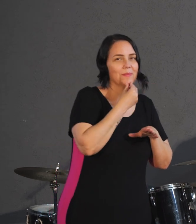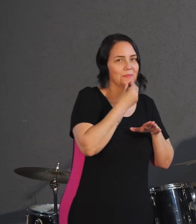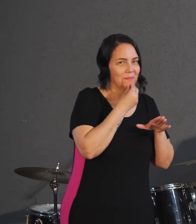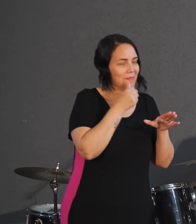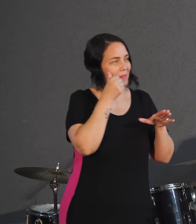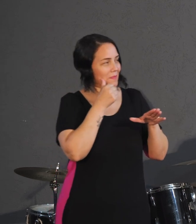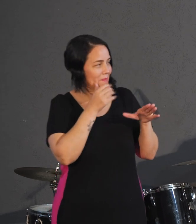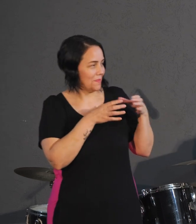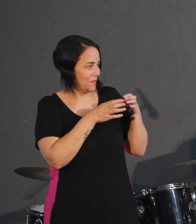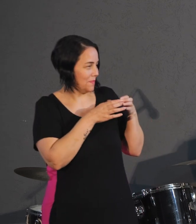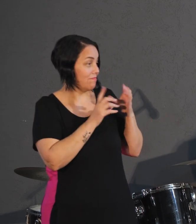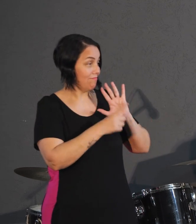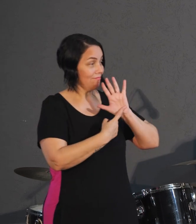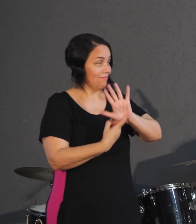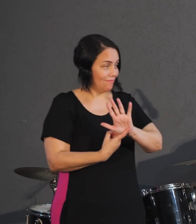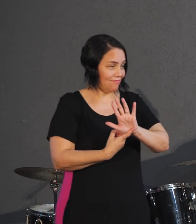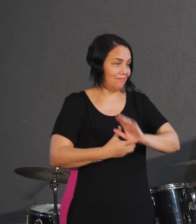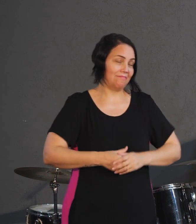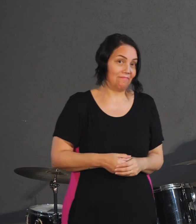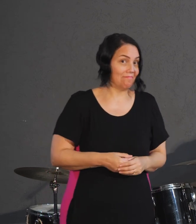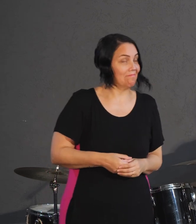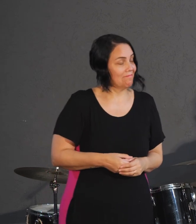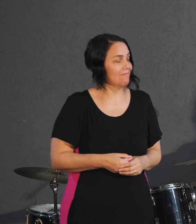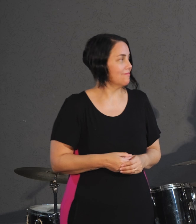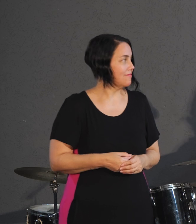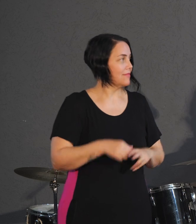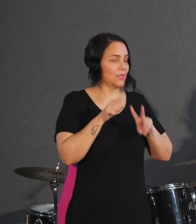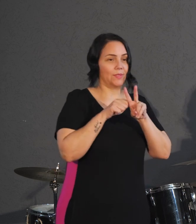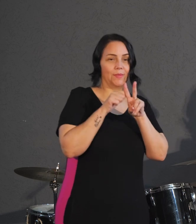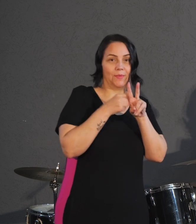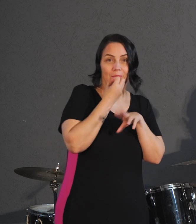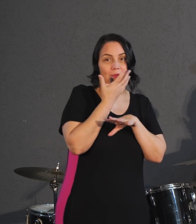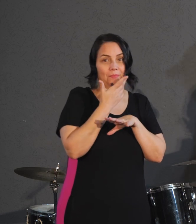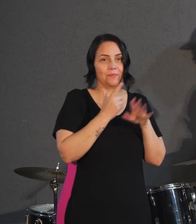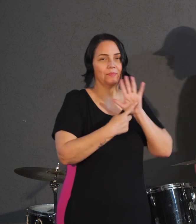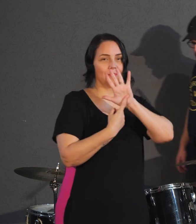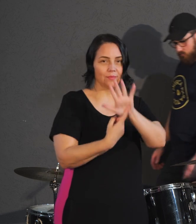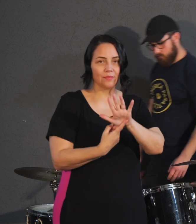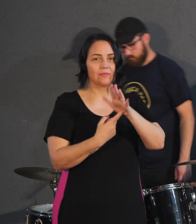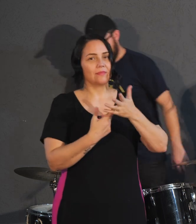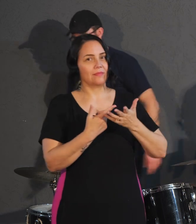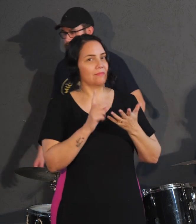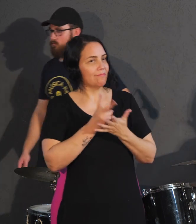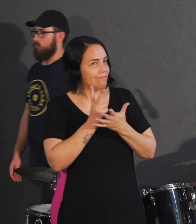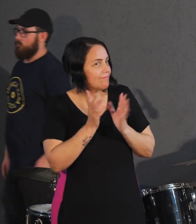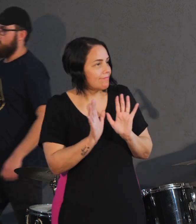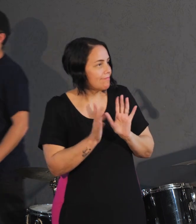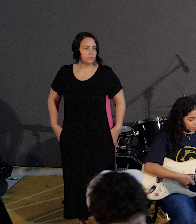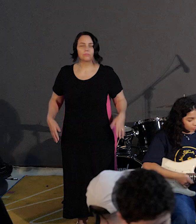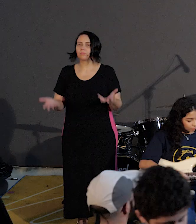está conseguindo apresentar repertório, que nem era previsto. Tá? Em dois meses a gente está conseguindo fazer repertório, não é sempre que a gente